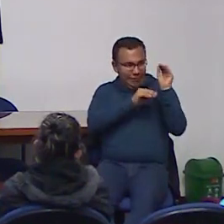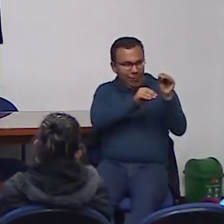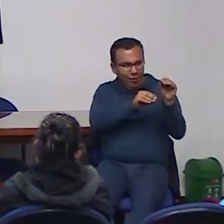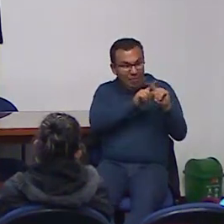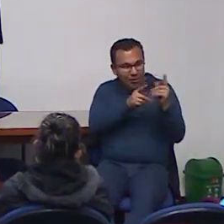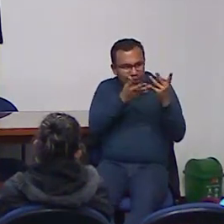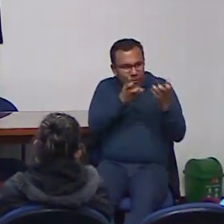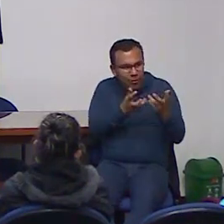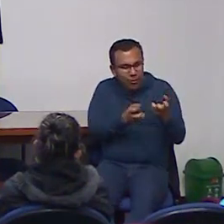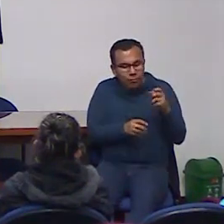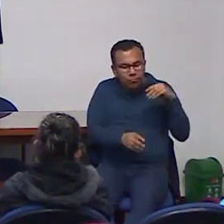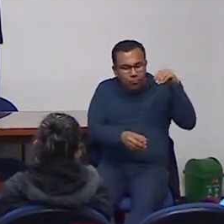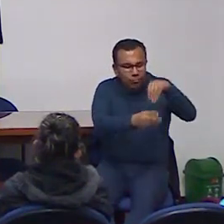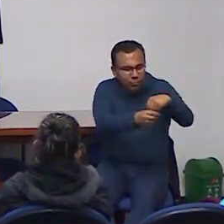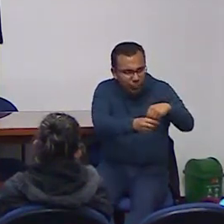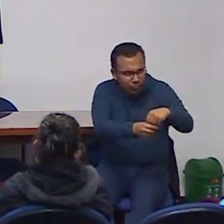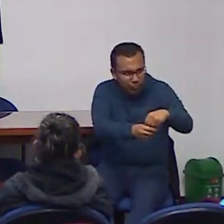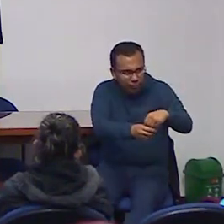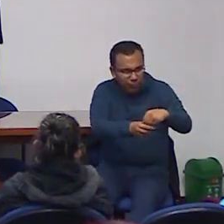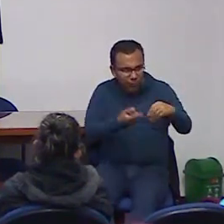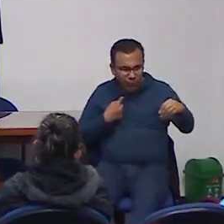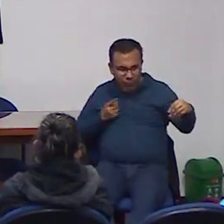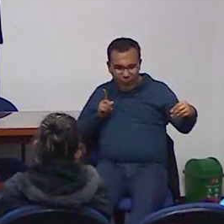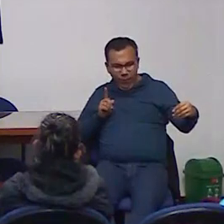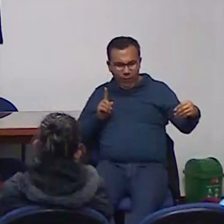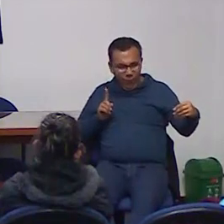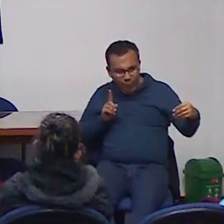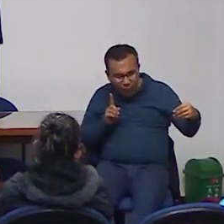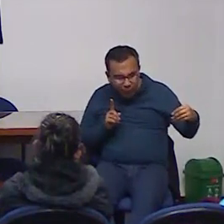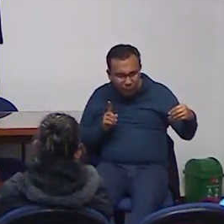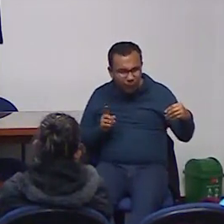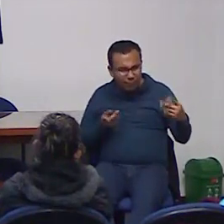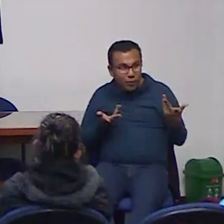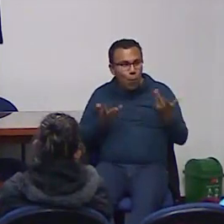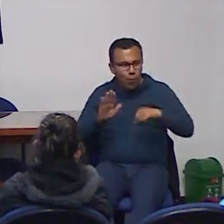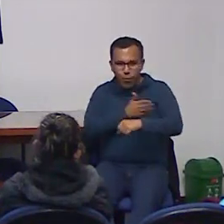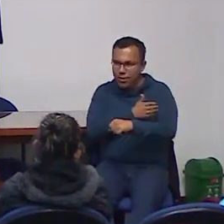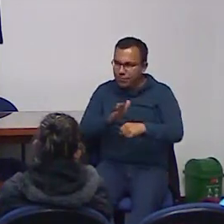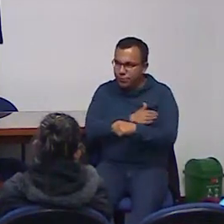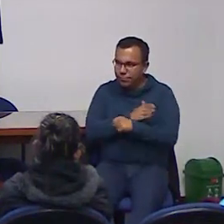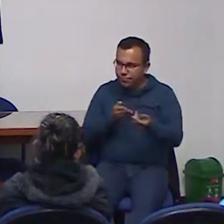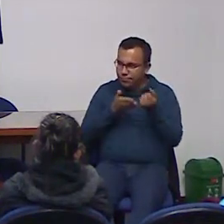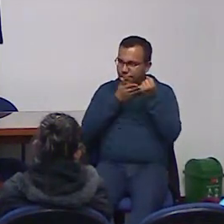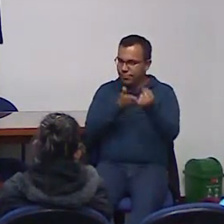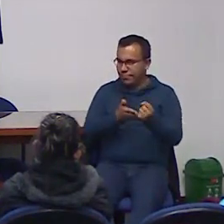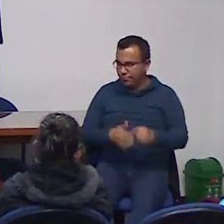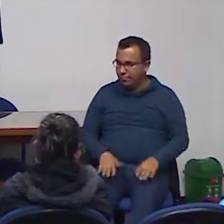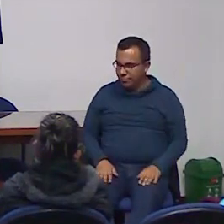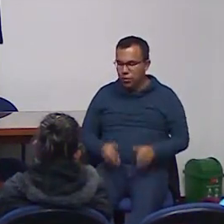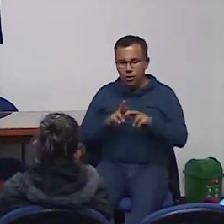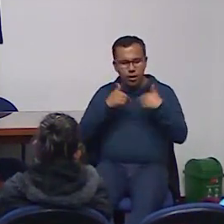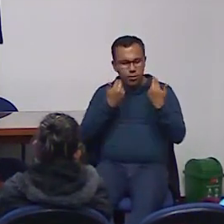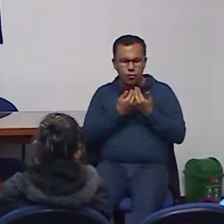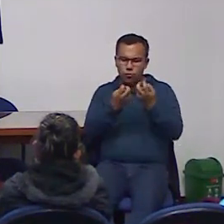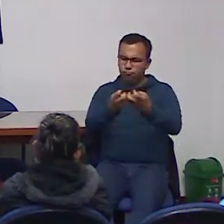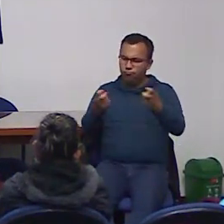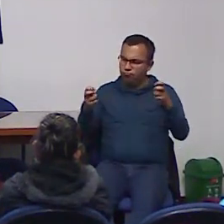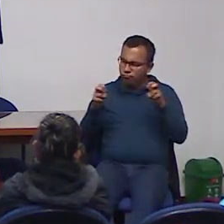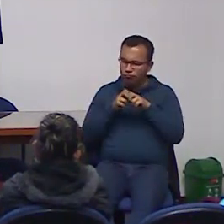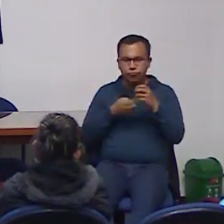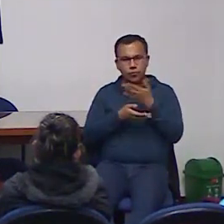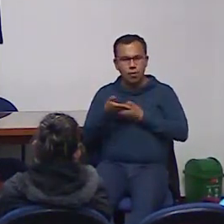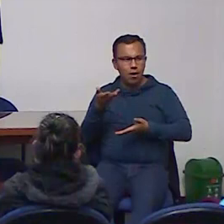también quieren hacer una intervención sí Entonces para nosotros es muy importante Digamos como al principio hacer una reunión donde